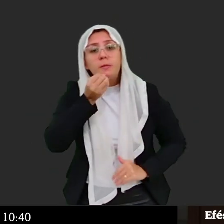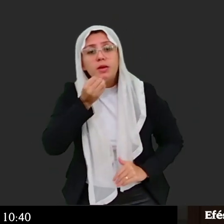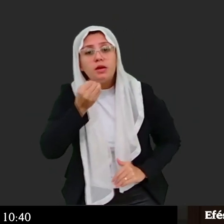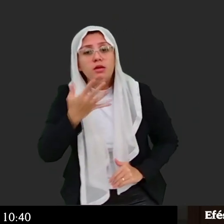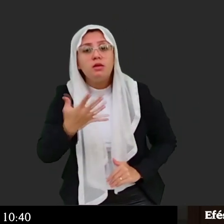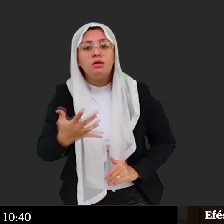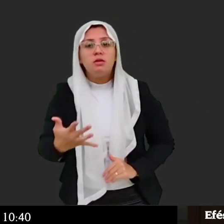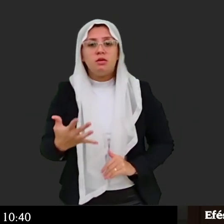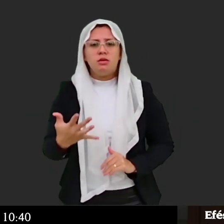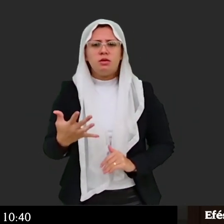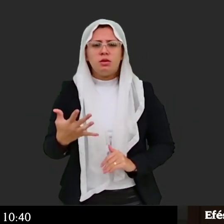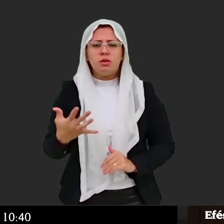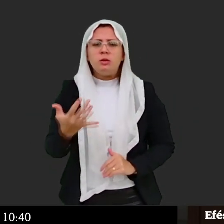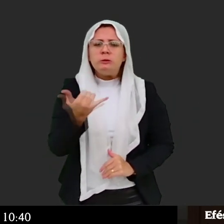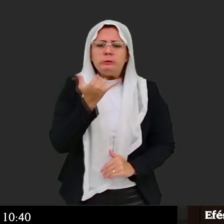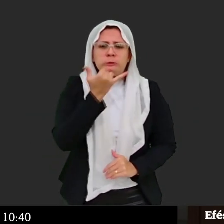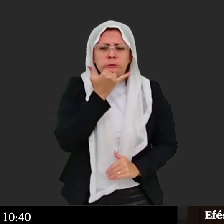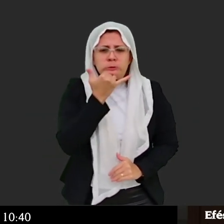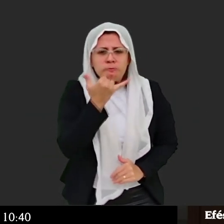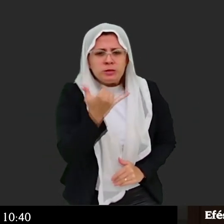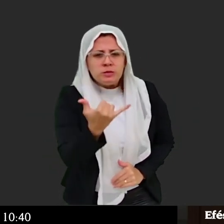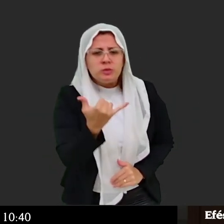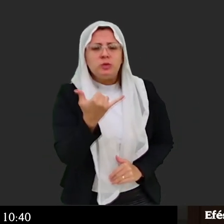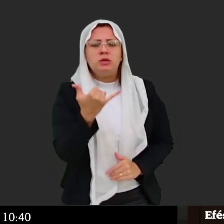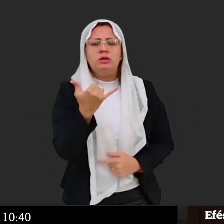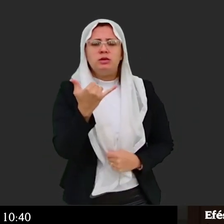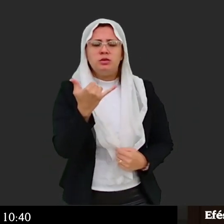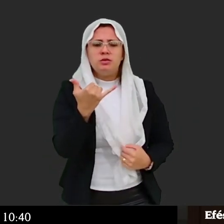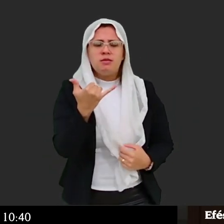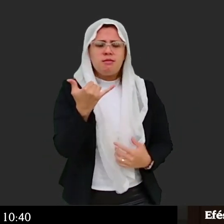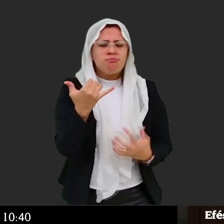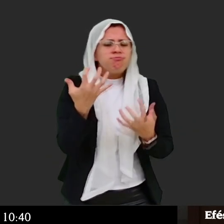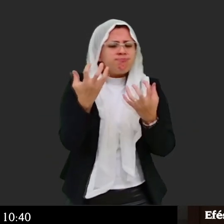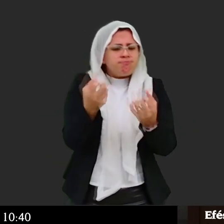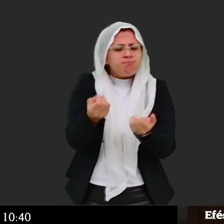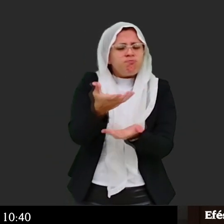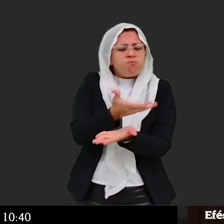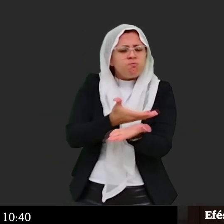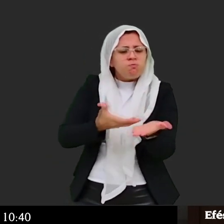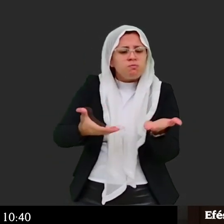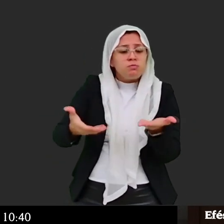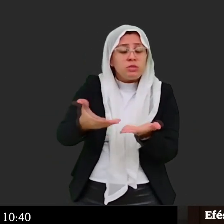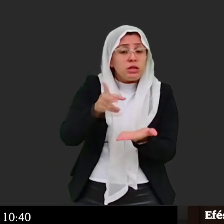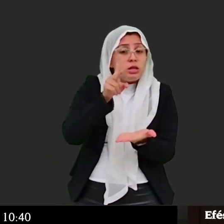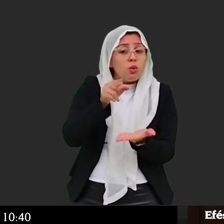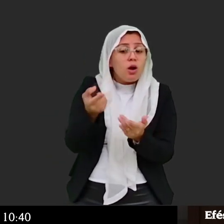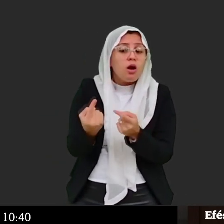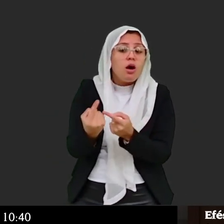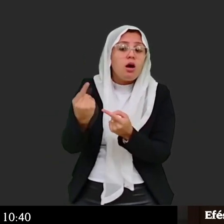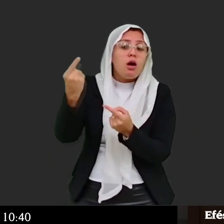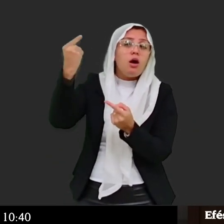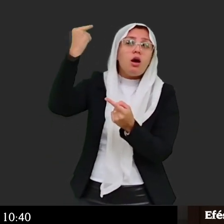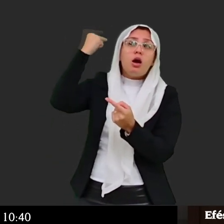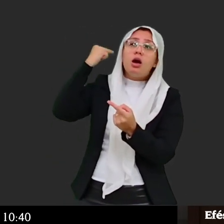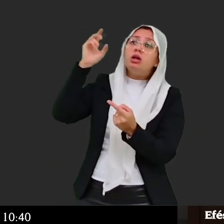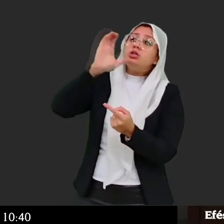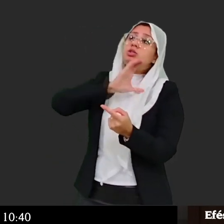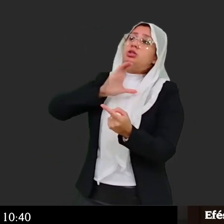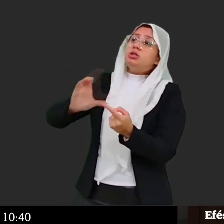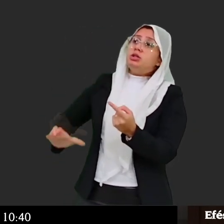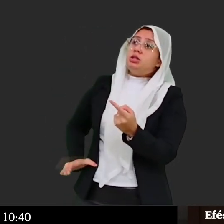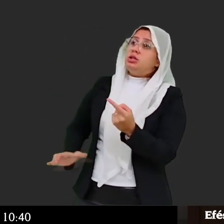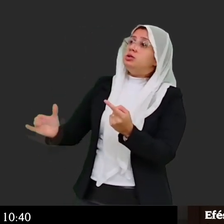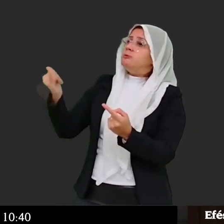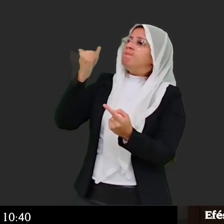misericordiosos, perdoando-vos uns aos outros, como também Deus vos perdoou em Cristo.